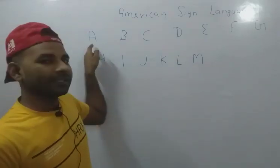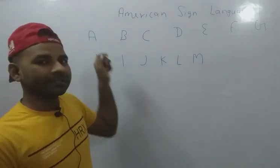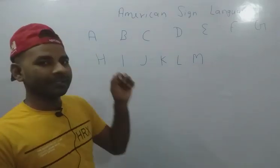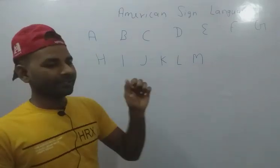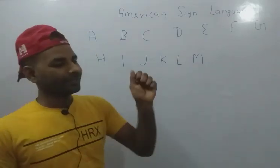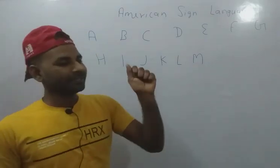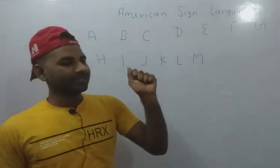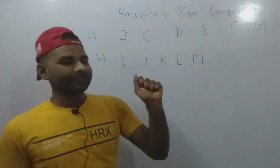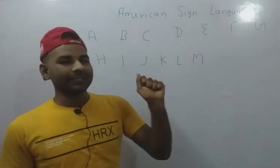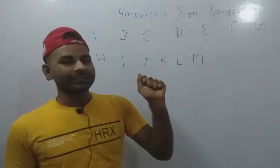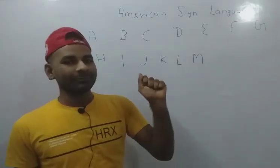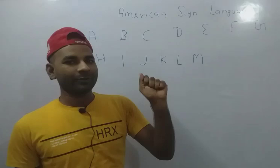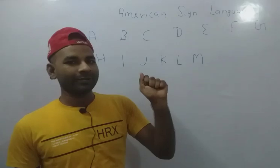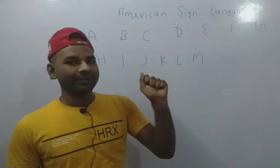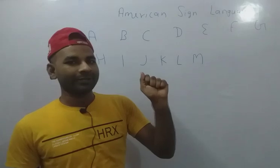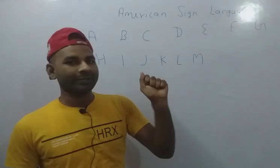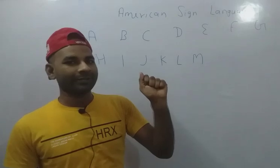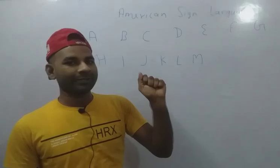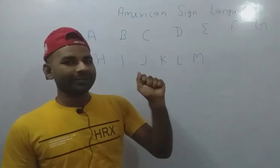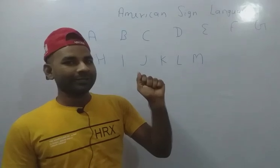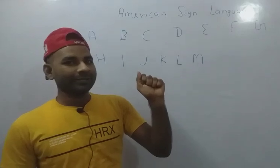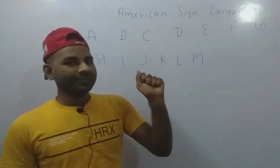इसके लिए इस तरह से आपको करना है,